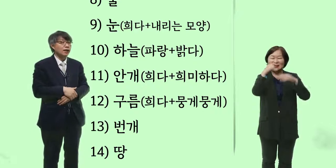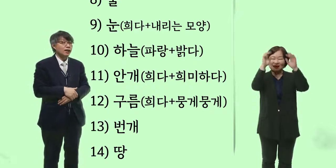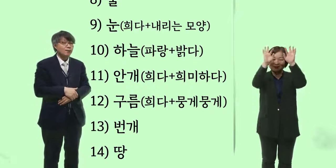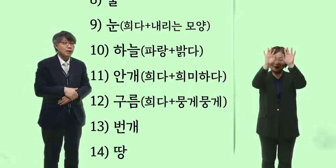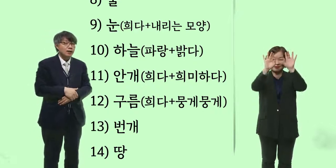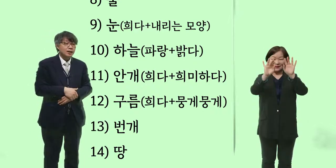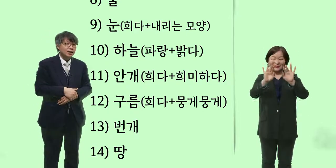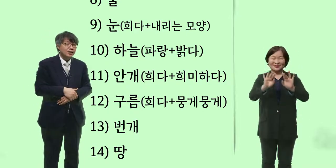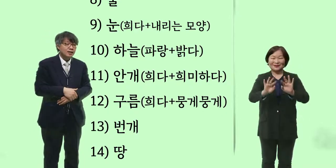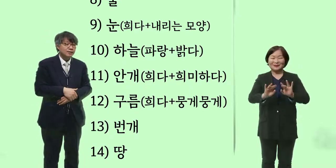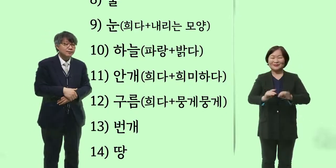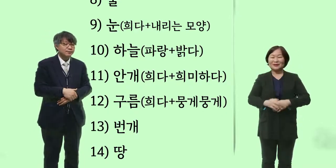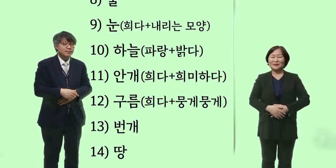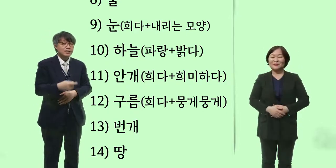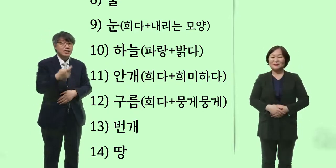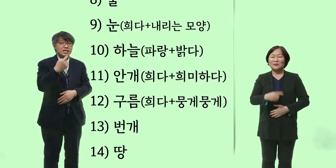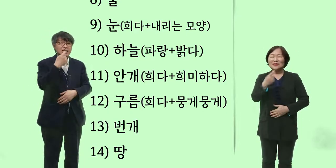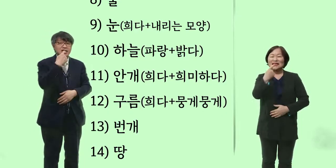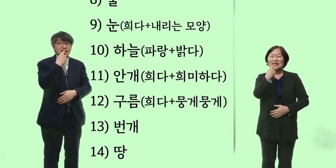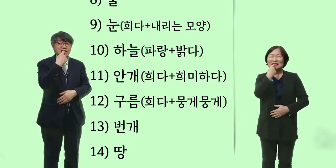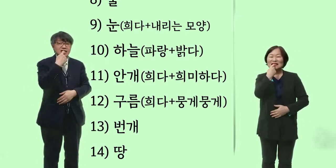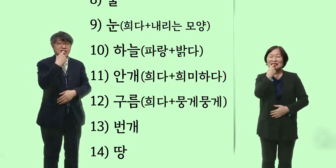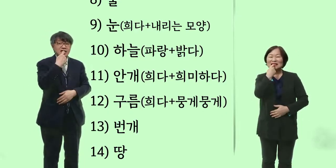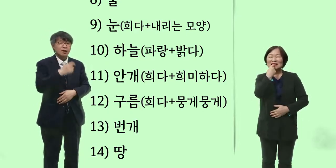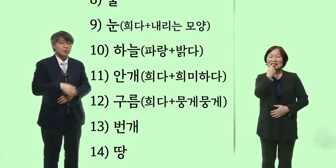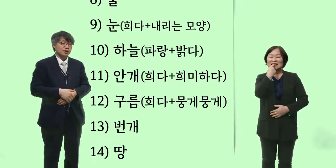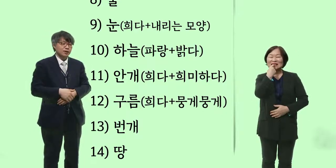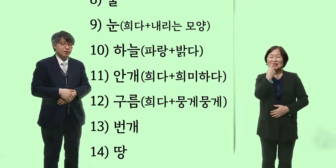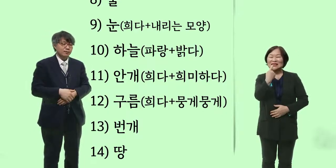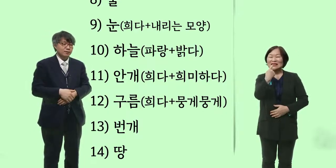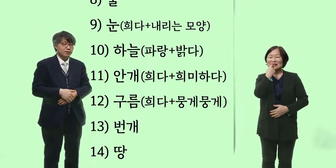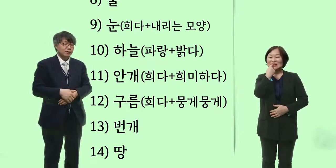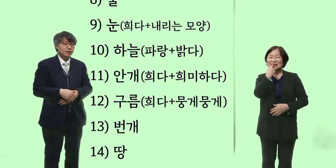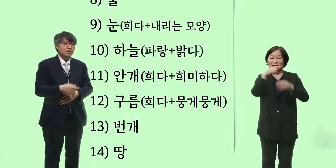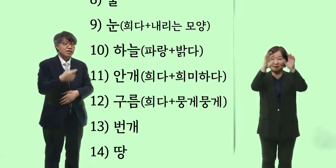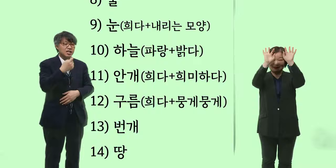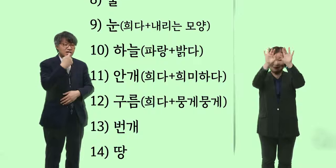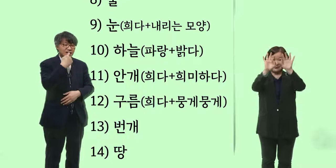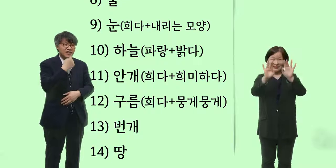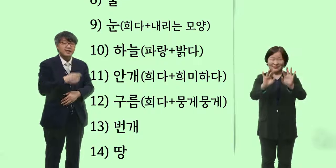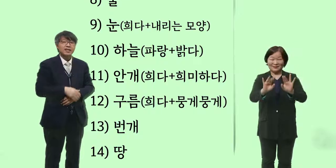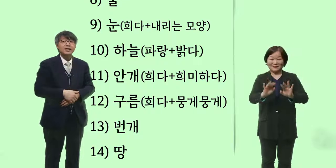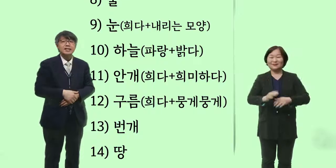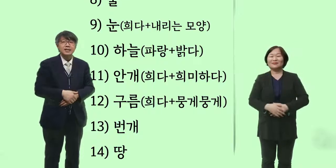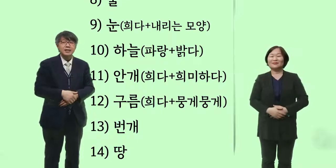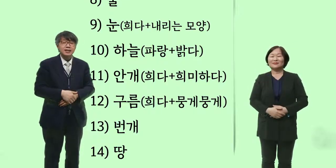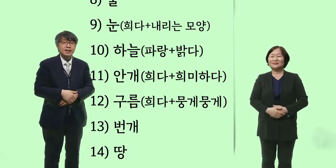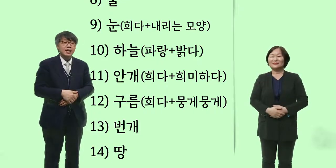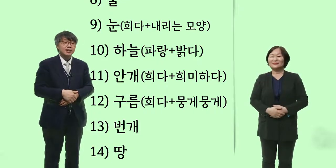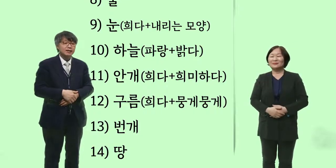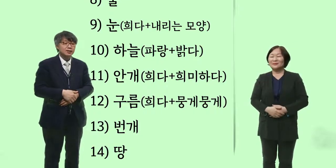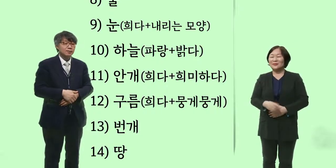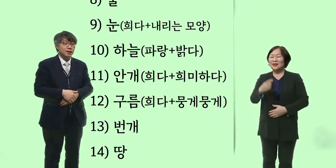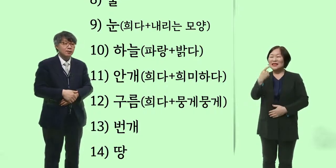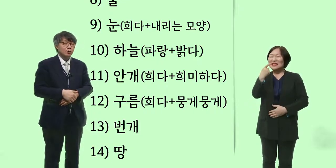배웠는데 흰색은 이를 한번 이렇게 이를 하면 이게 희다 이런 뜻입니다.